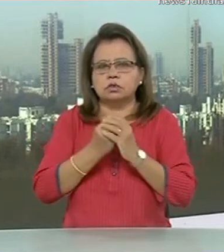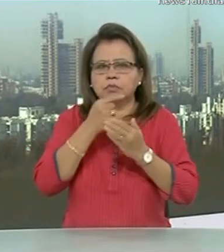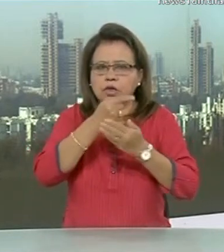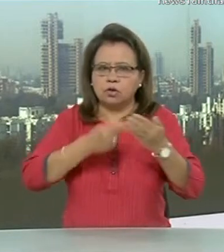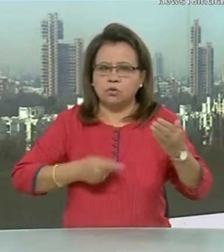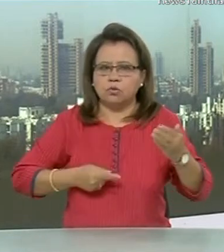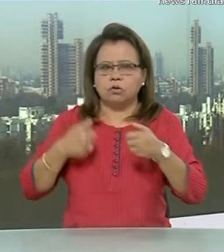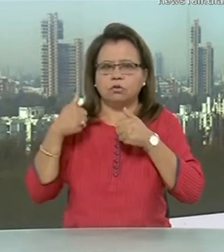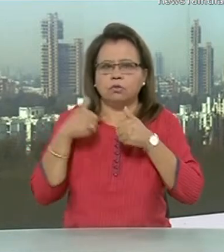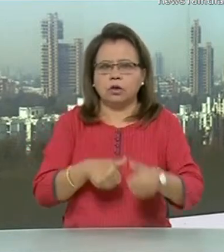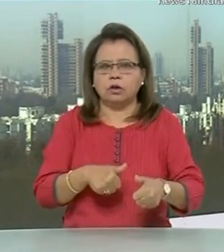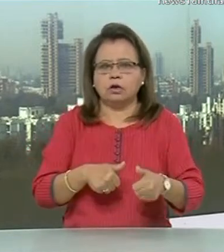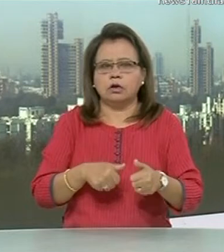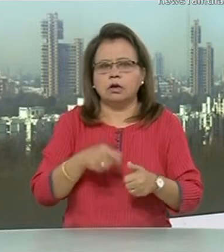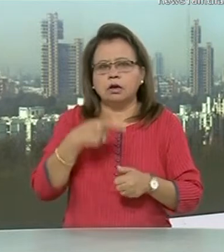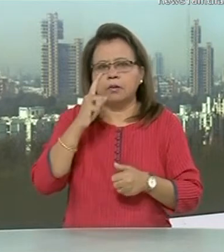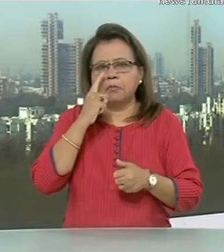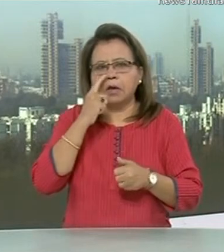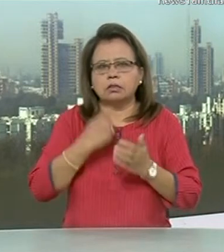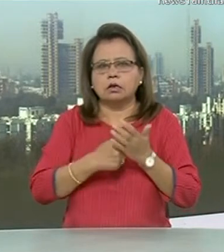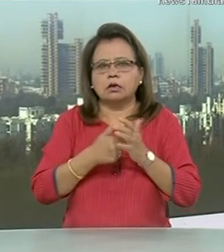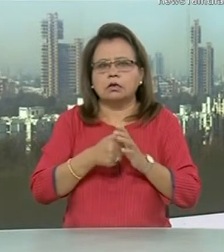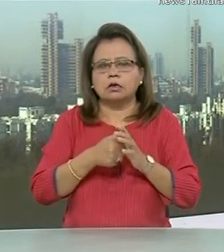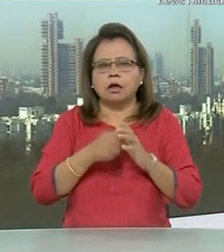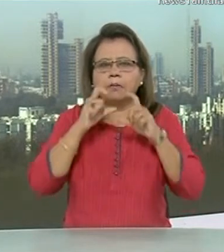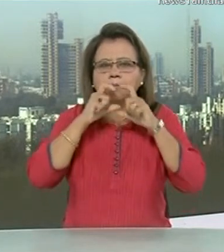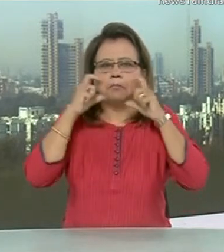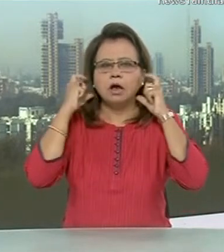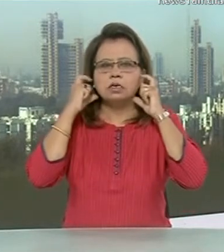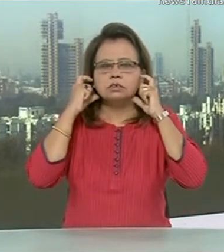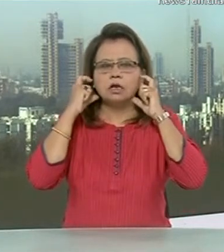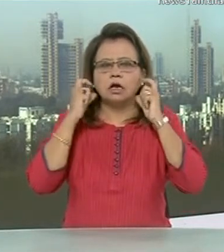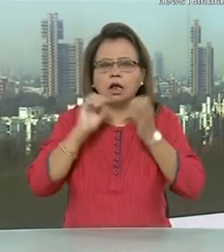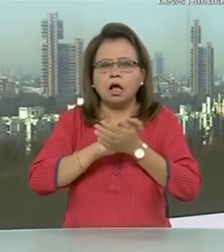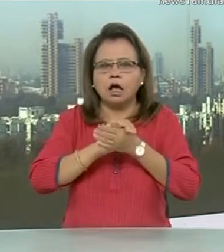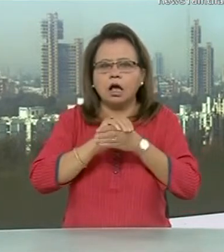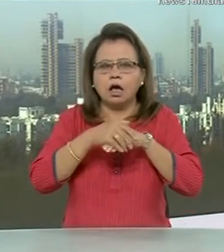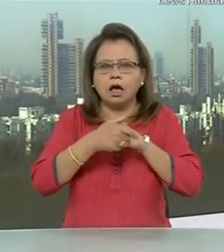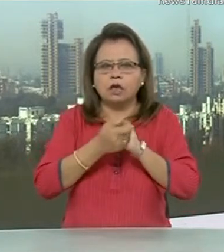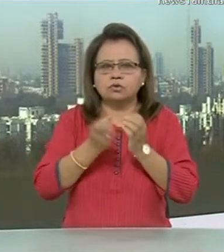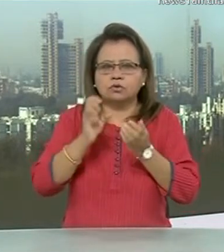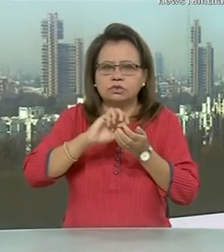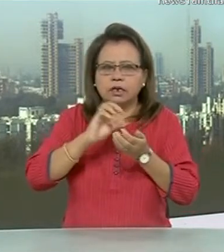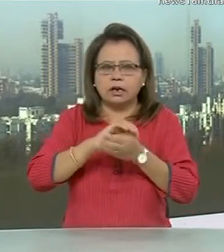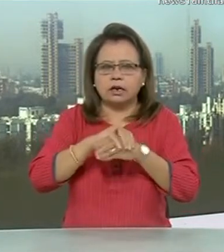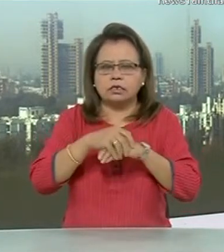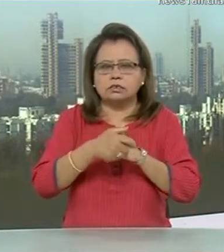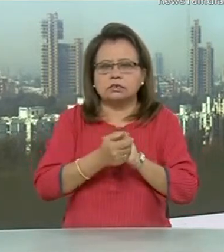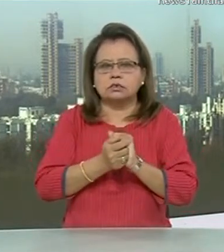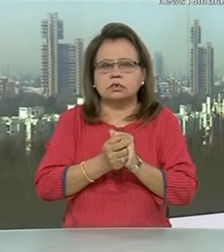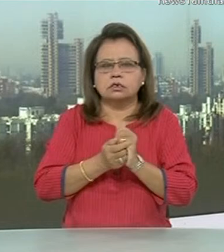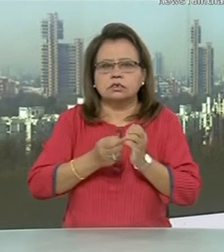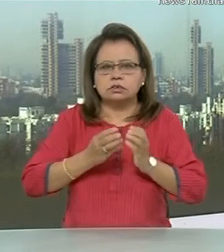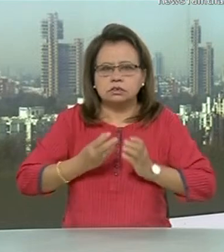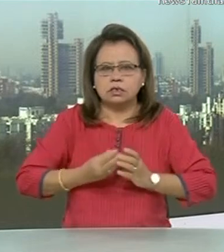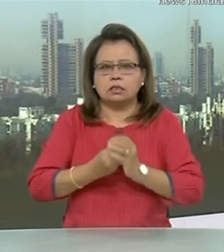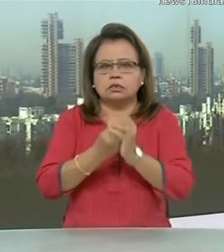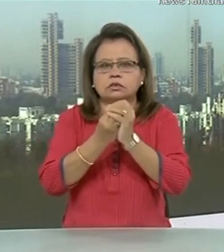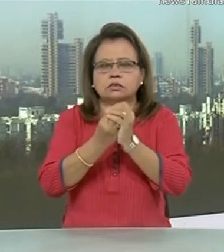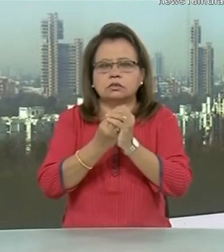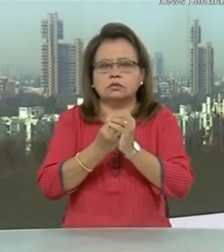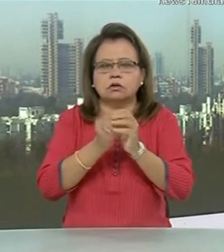का पालन कर रहे हैं माता रानी के दर्शन करने के लिए मास्क लगा सब्सक्राइब करें साथ ही